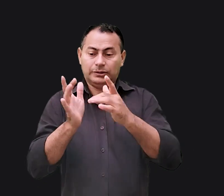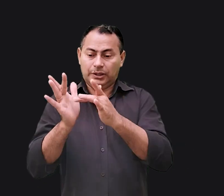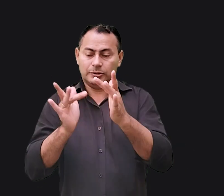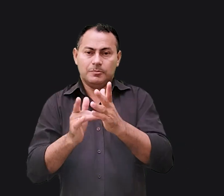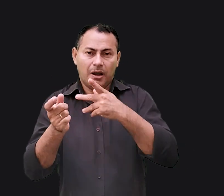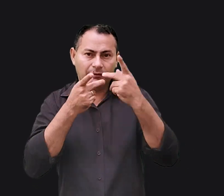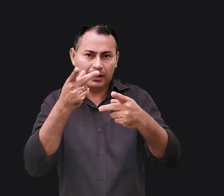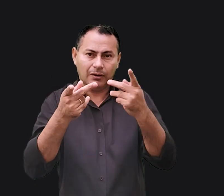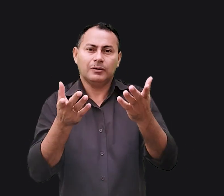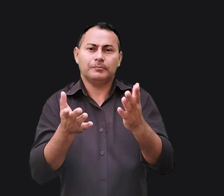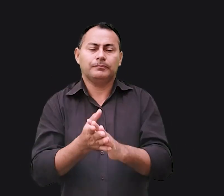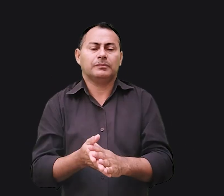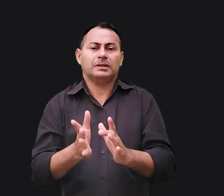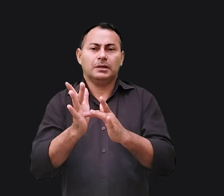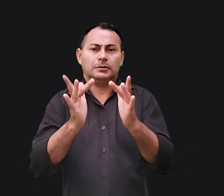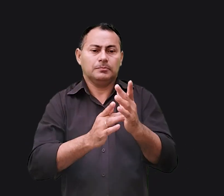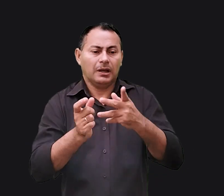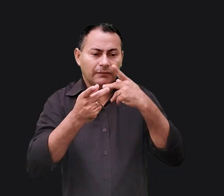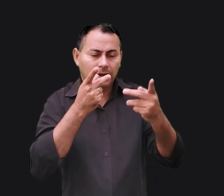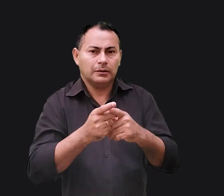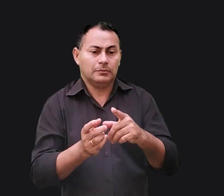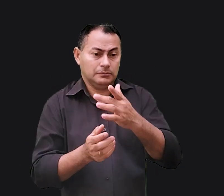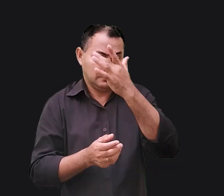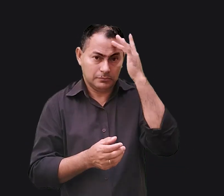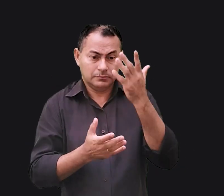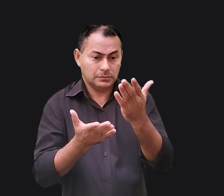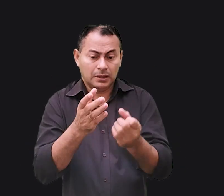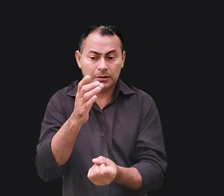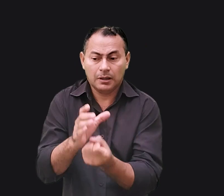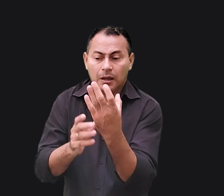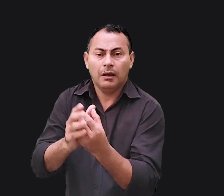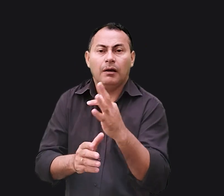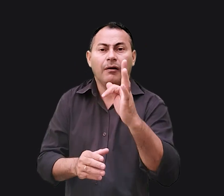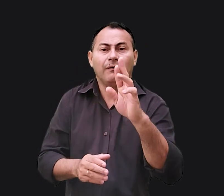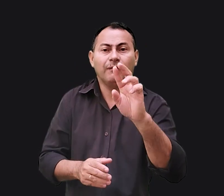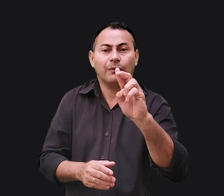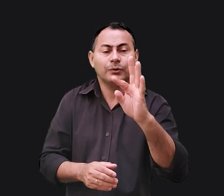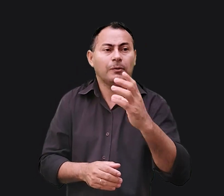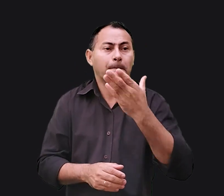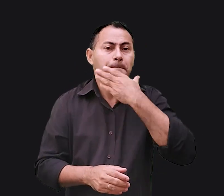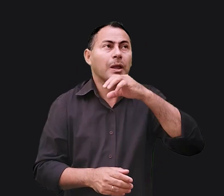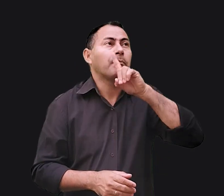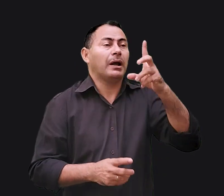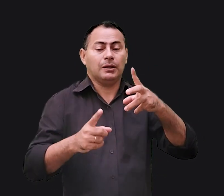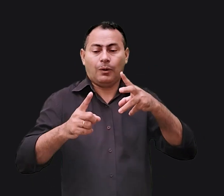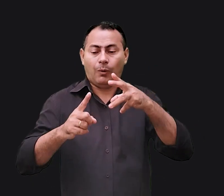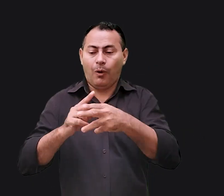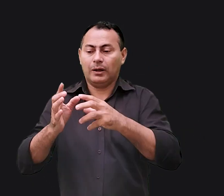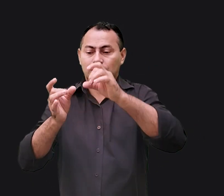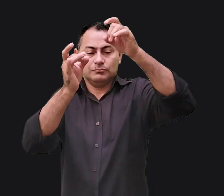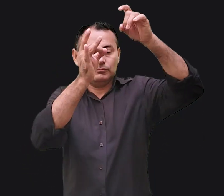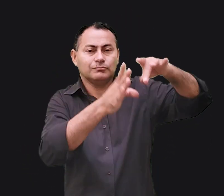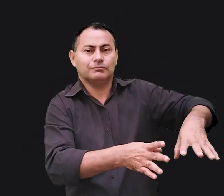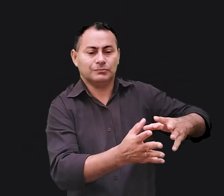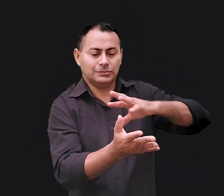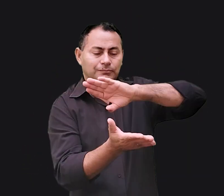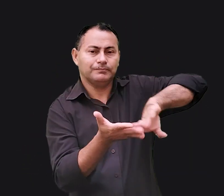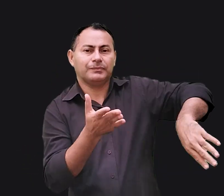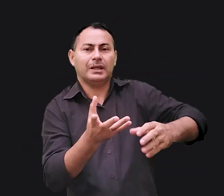ele. Ele diz assim: se alguém não produzir frutos, meu Pai corta, joga fora e